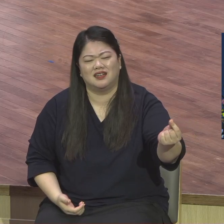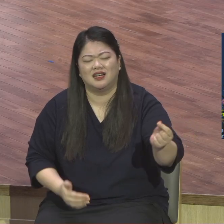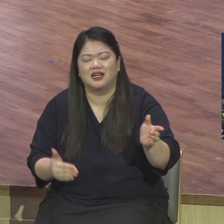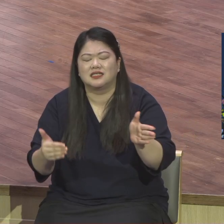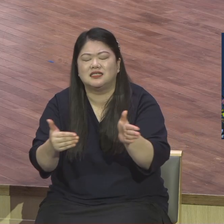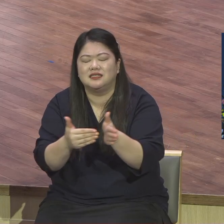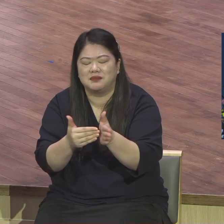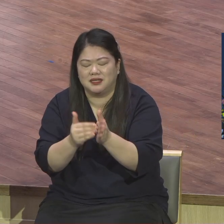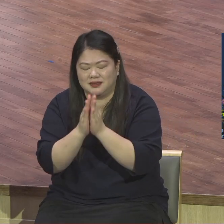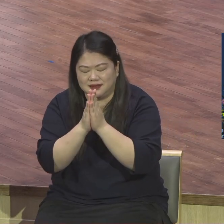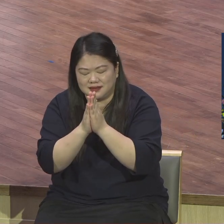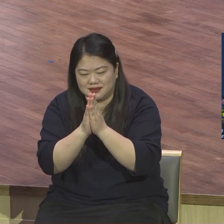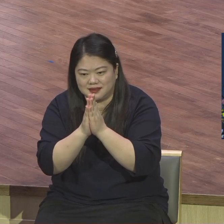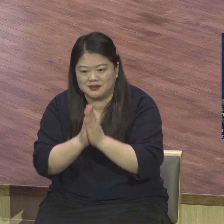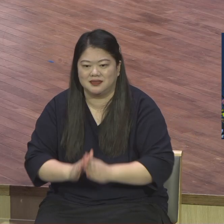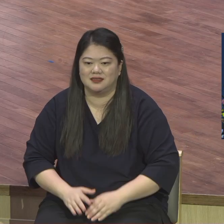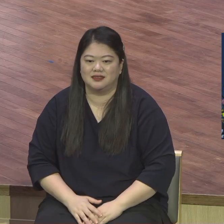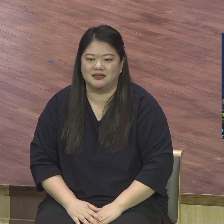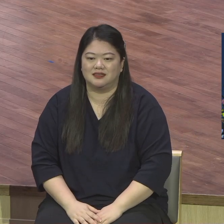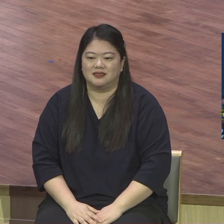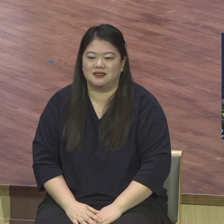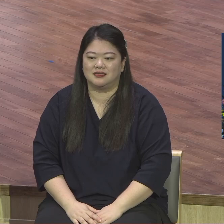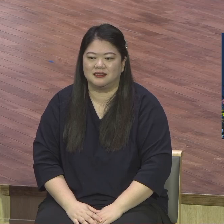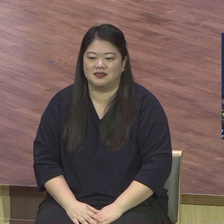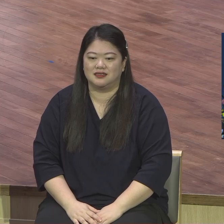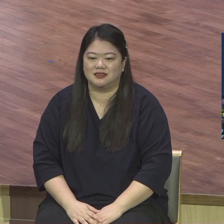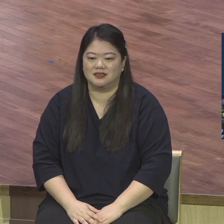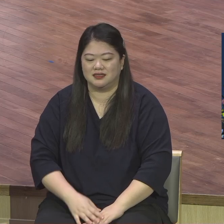만나면 똑같이 망합니다. 부정적인 말.